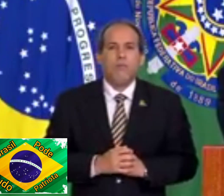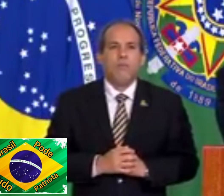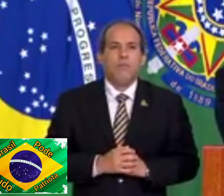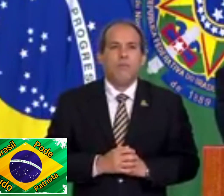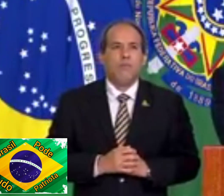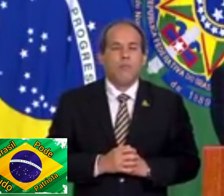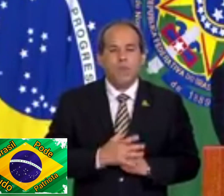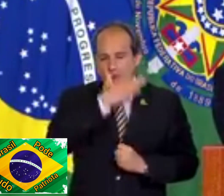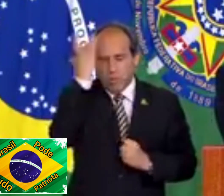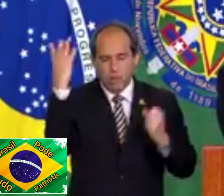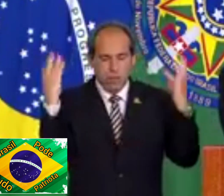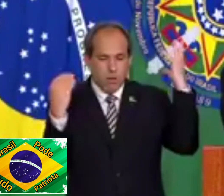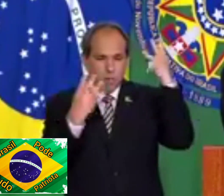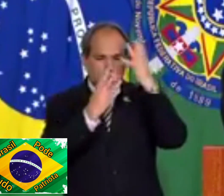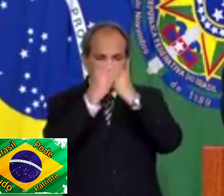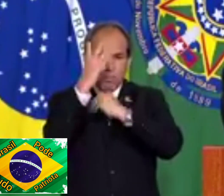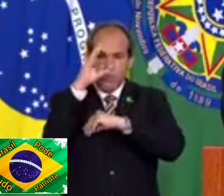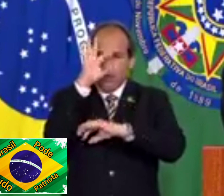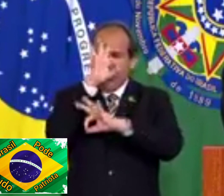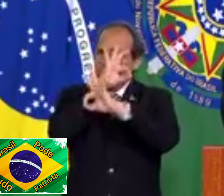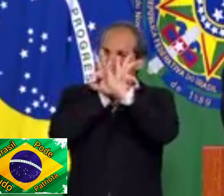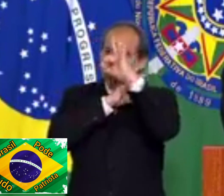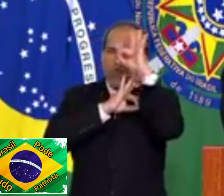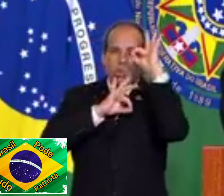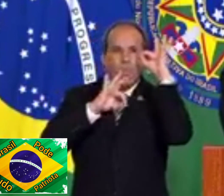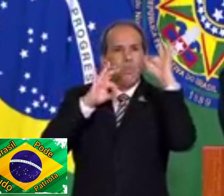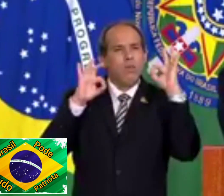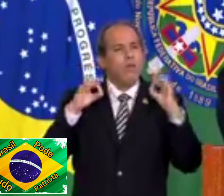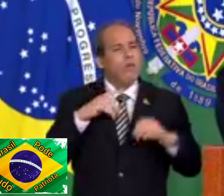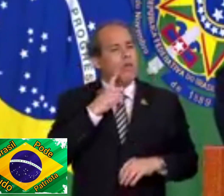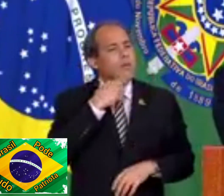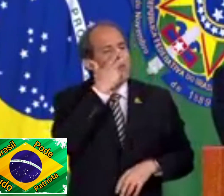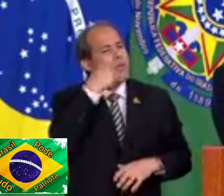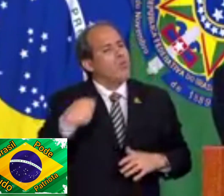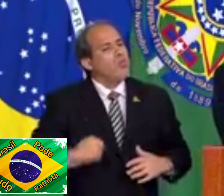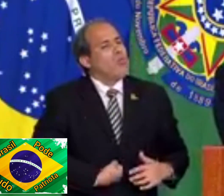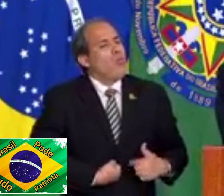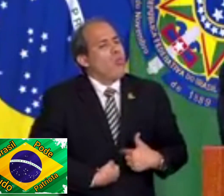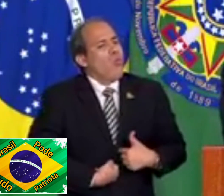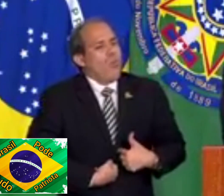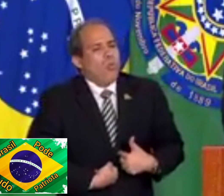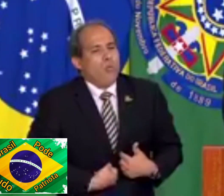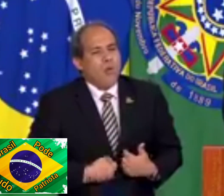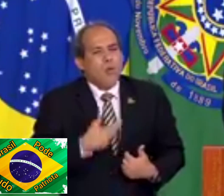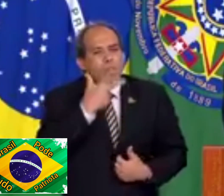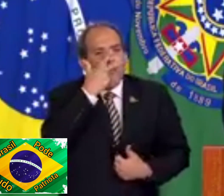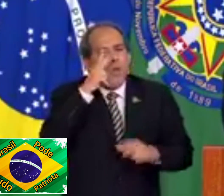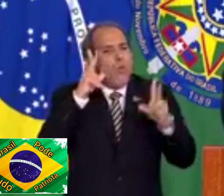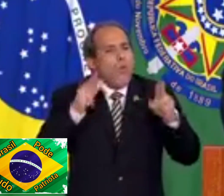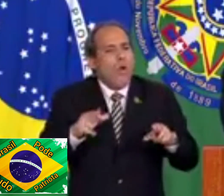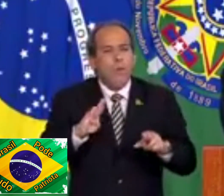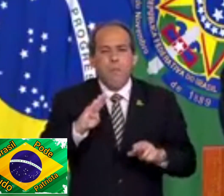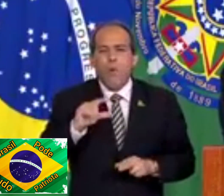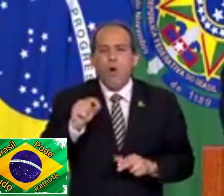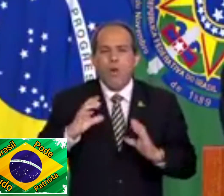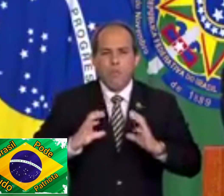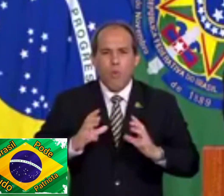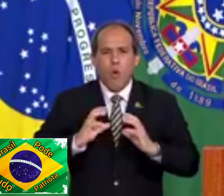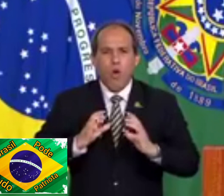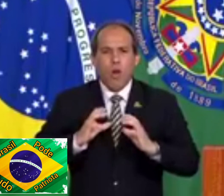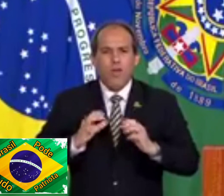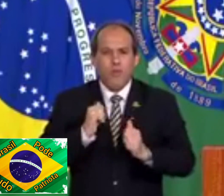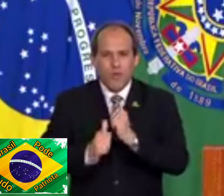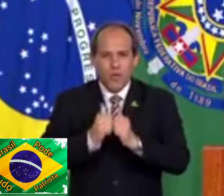Falavam comigo e eu dizia que havia levado um soco na boca do estômago, semelhante a uma bola de futebol de salão, que já levei